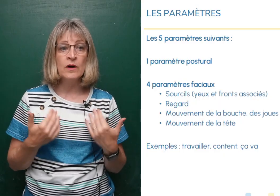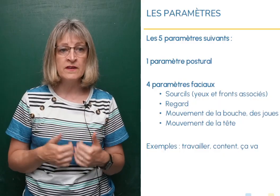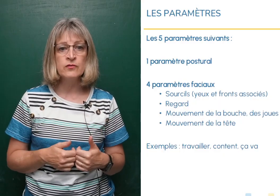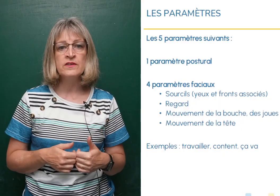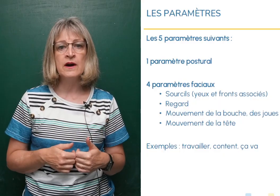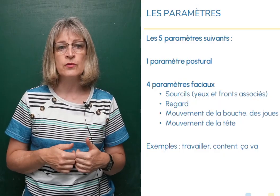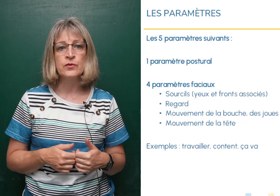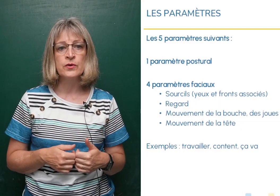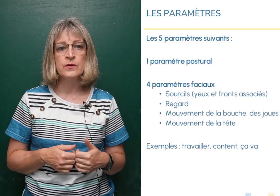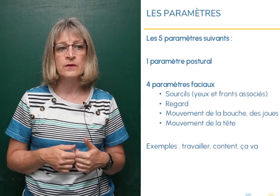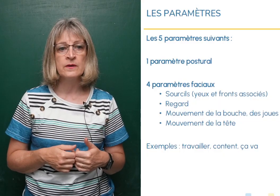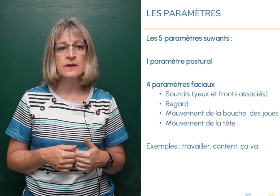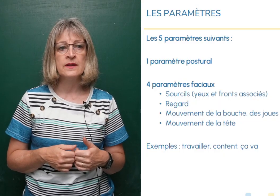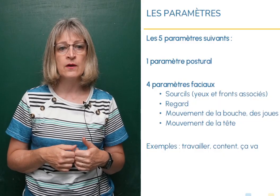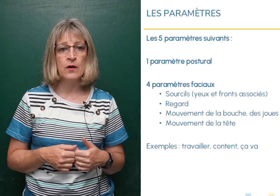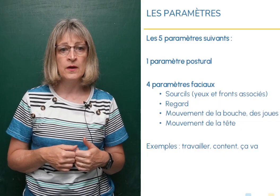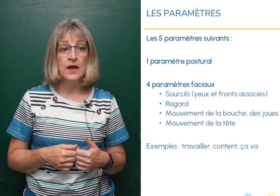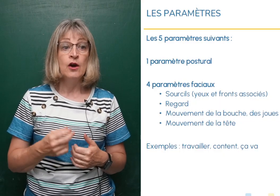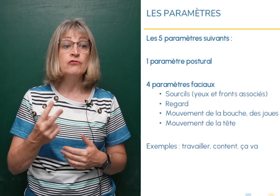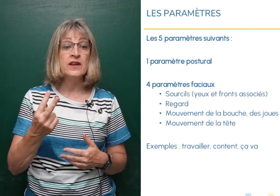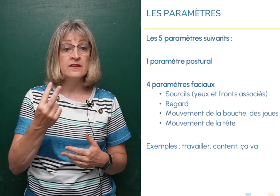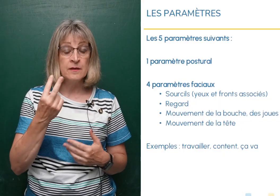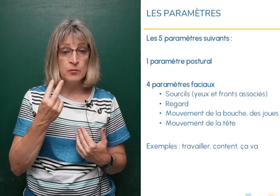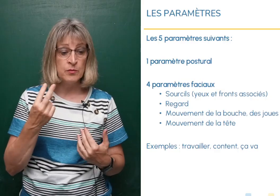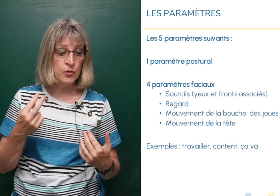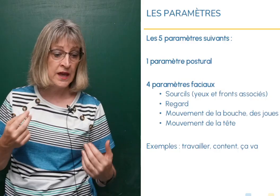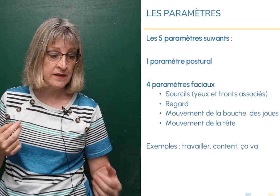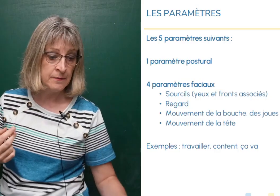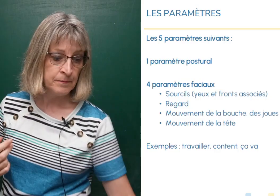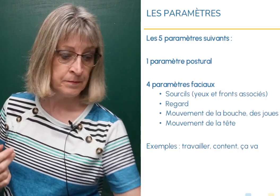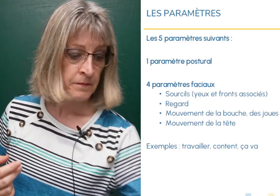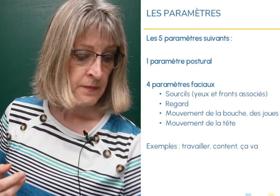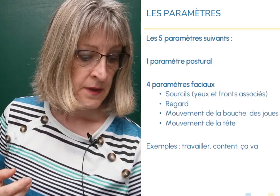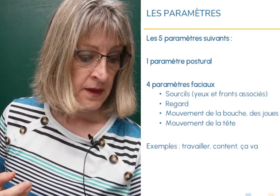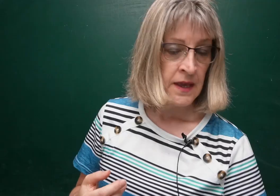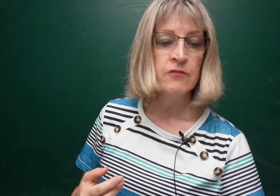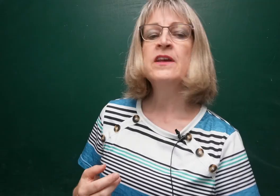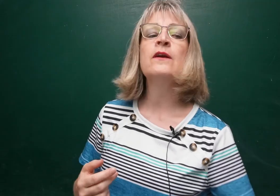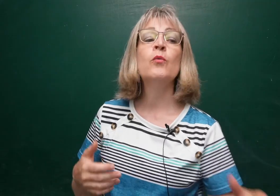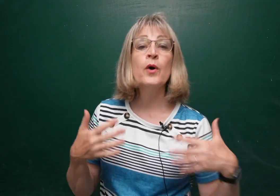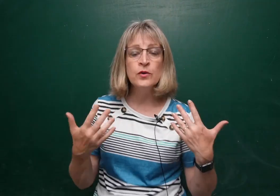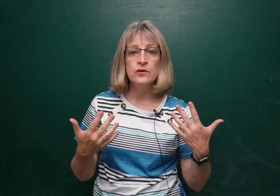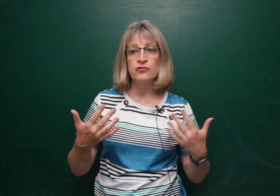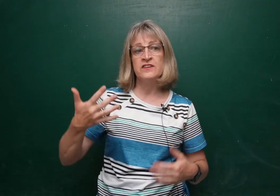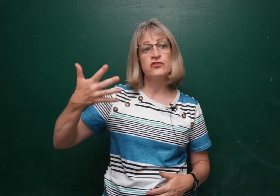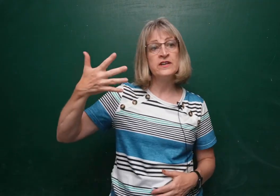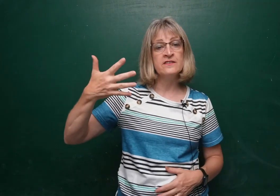façons différentes. D'accord? Vous allez simplement me regarder et vous allez comprendre, je vais changer les 5